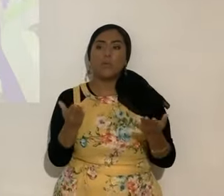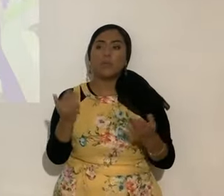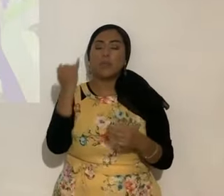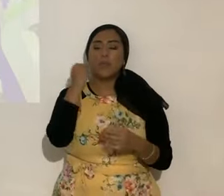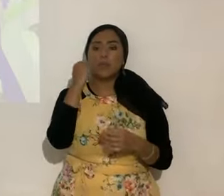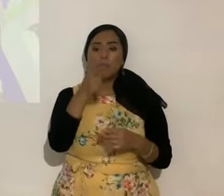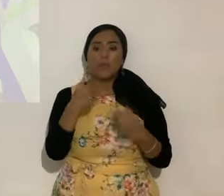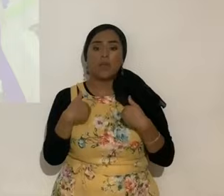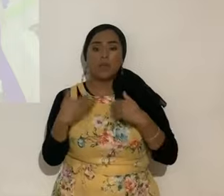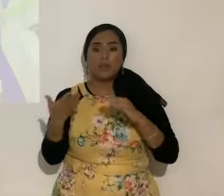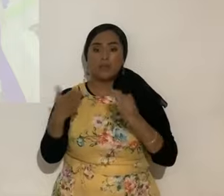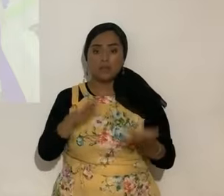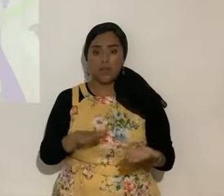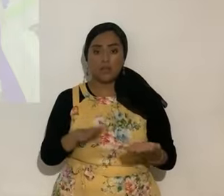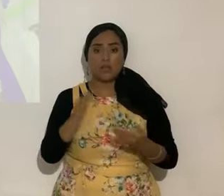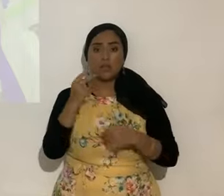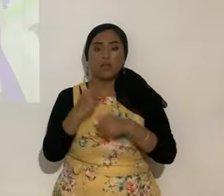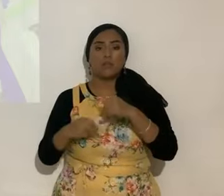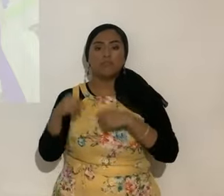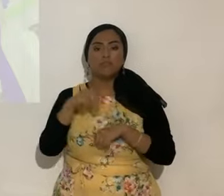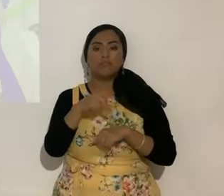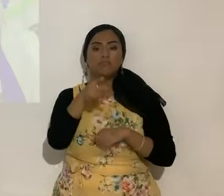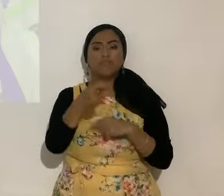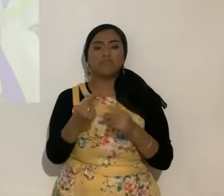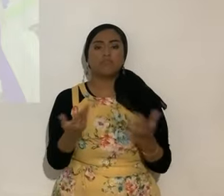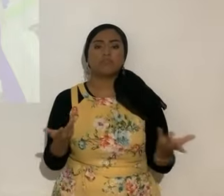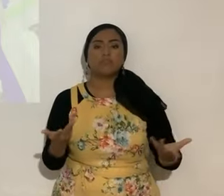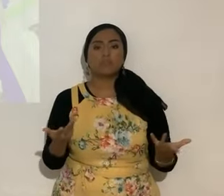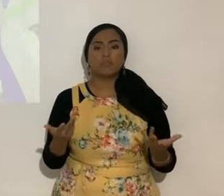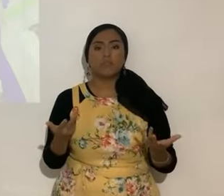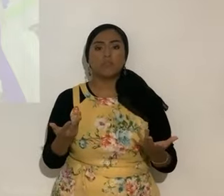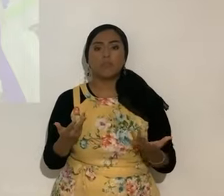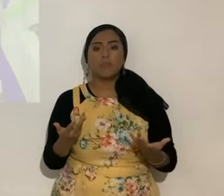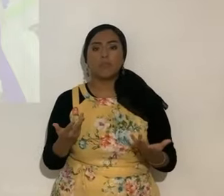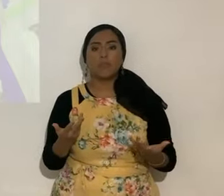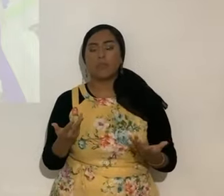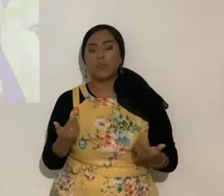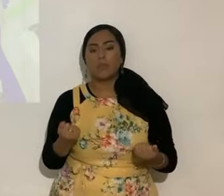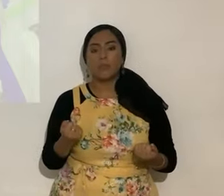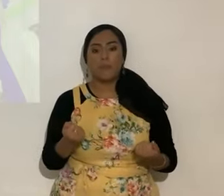hubieras muerto, y resucitado, por Yahshua Hamashir?